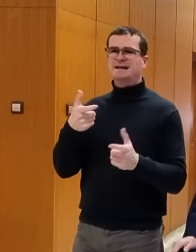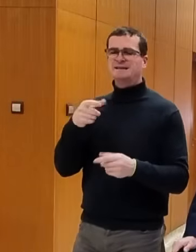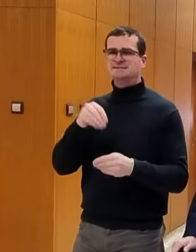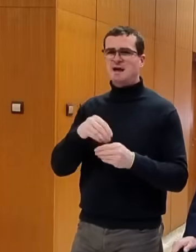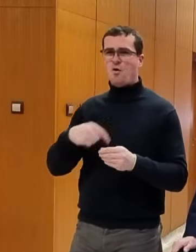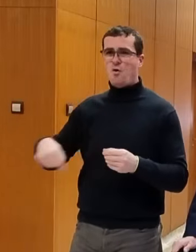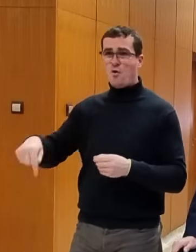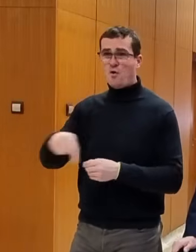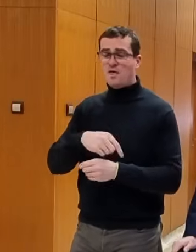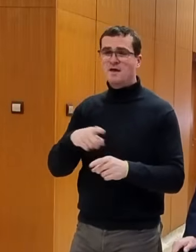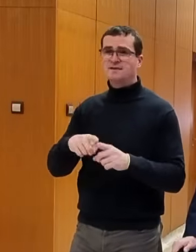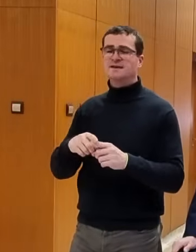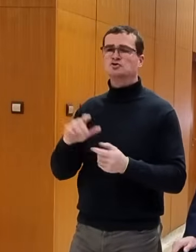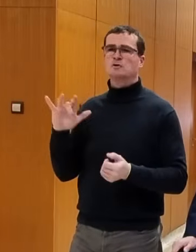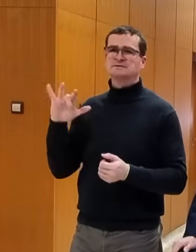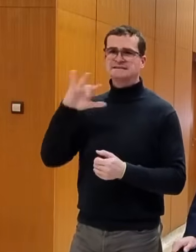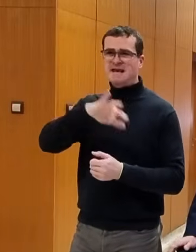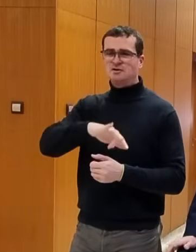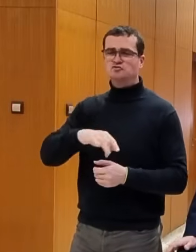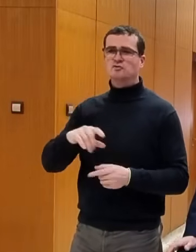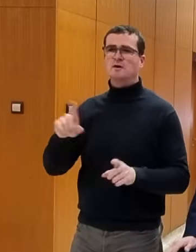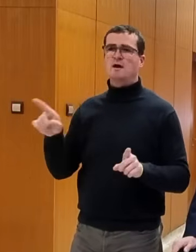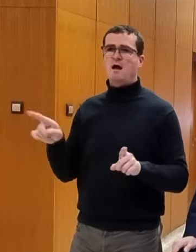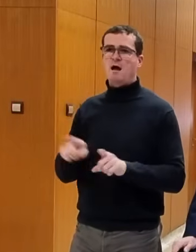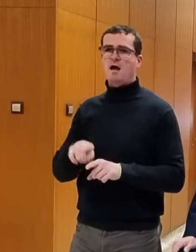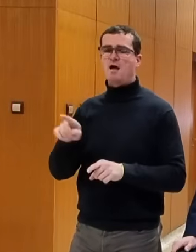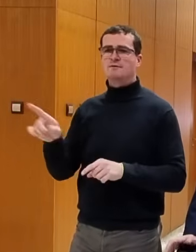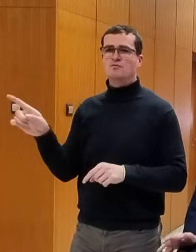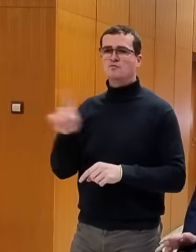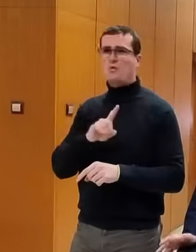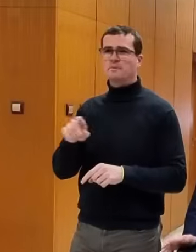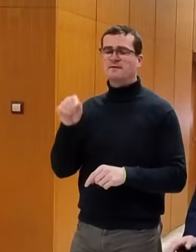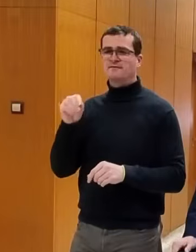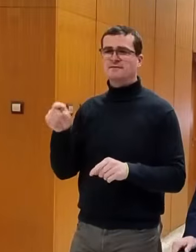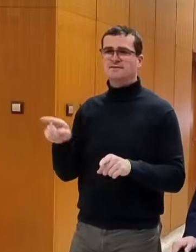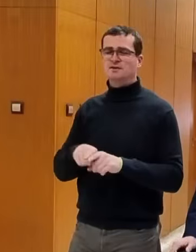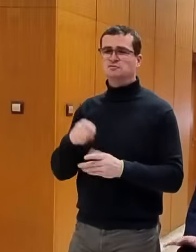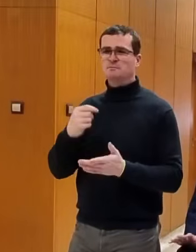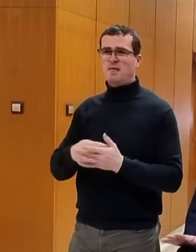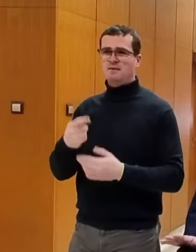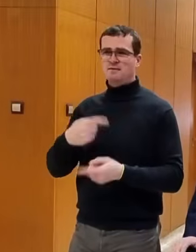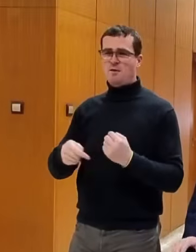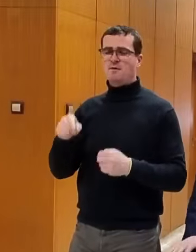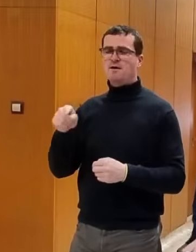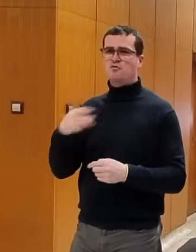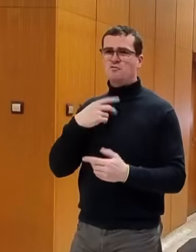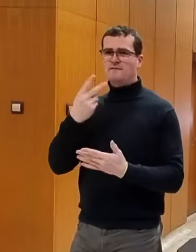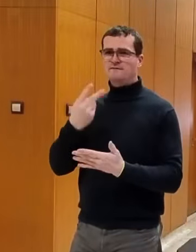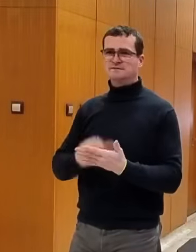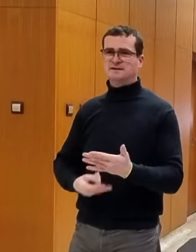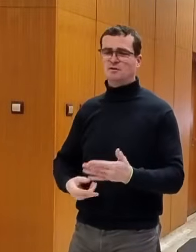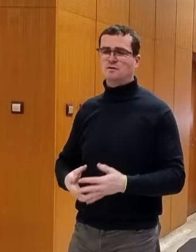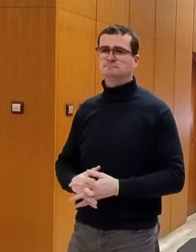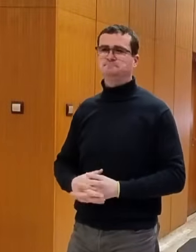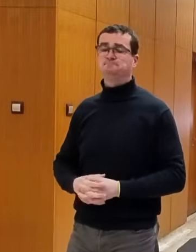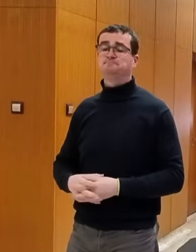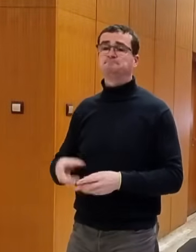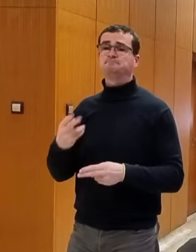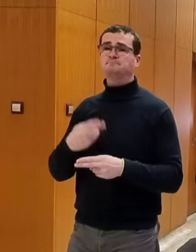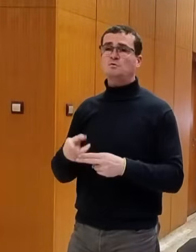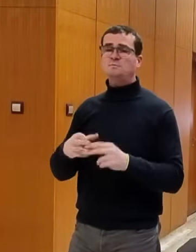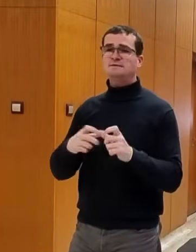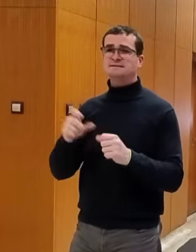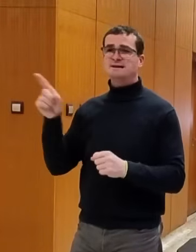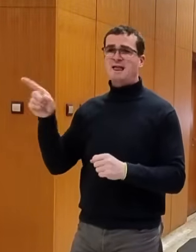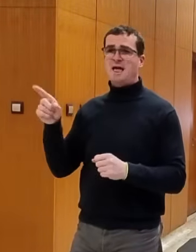svojom okolí, aj stíhacími lietadlami, aj samozrejme tam má dopravné krídlo. To isté platí naopak. Takže toto je ten výsledok.